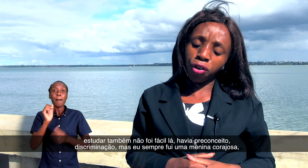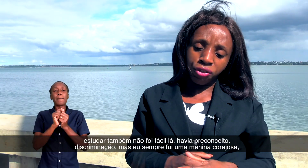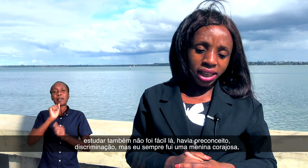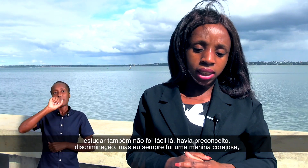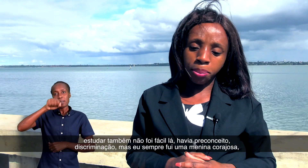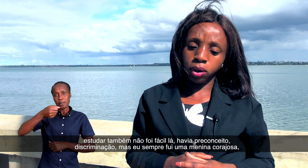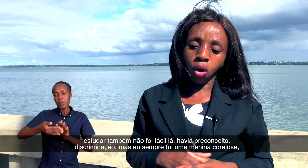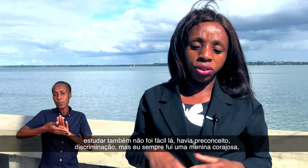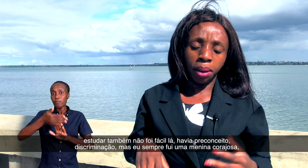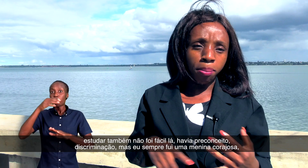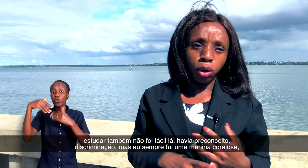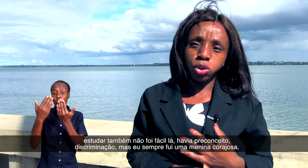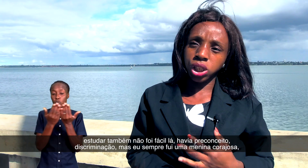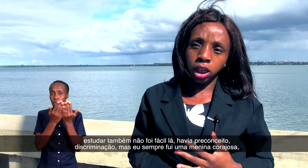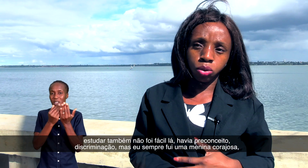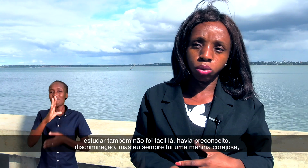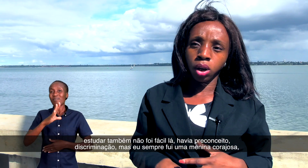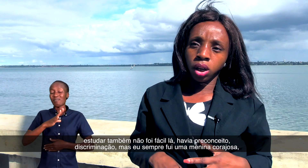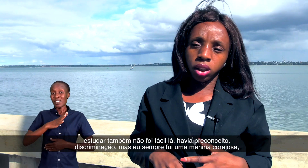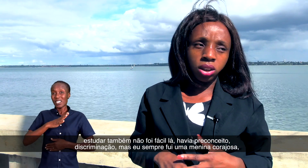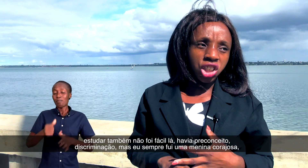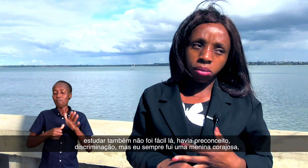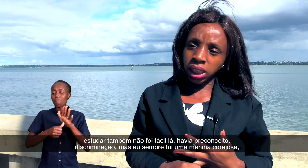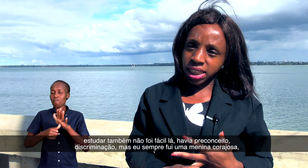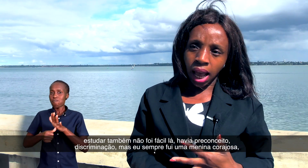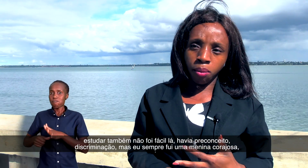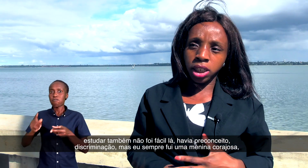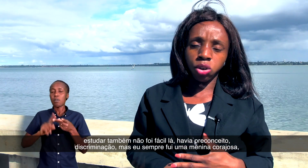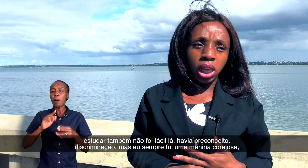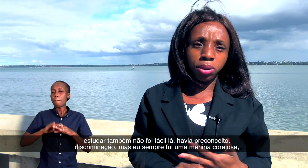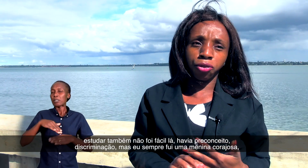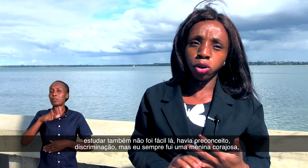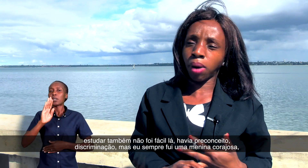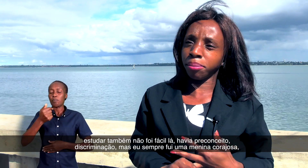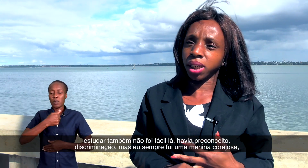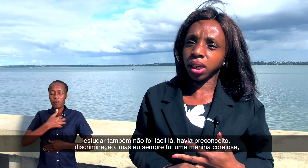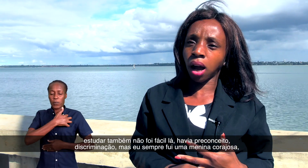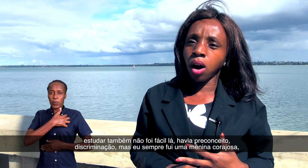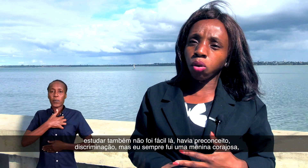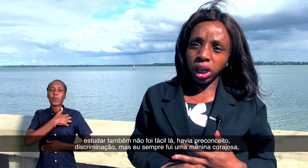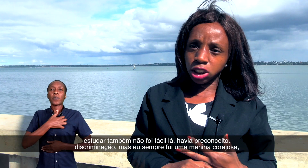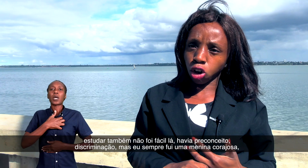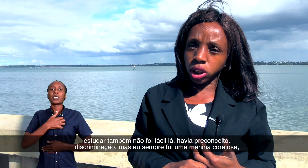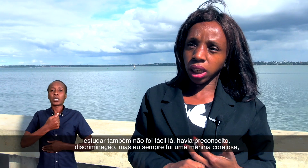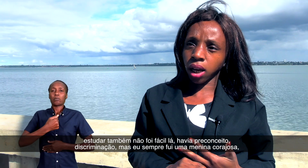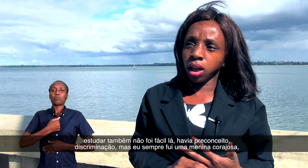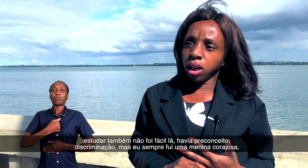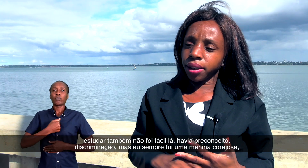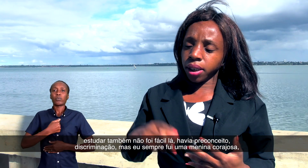foi fácil lá, porque houve também preconceito, discriminação. Mas eu sempre fui uma menina corajosa. E